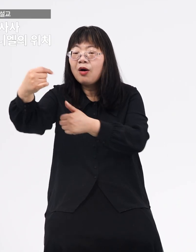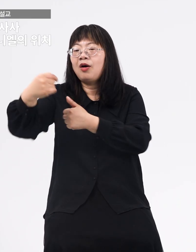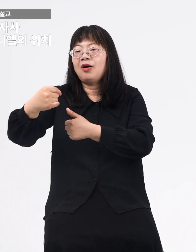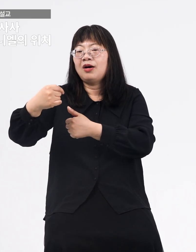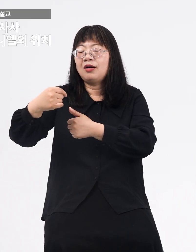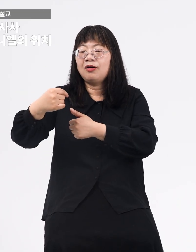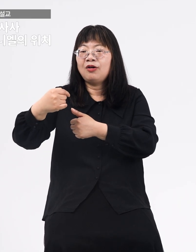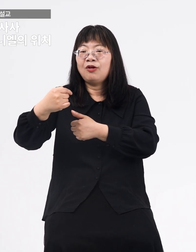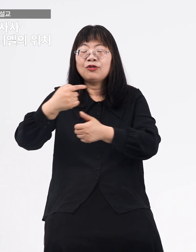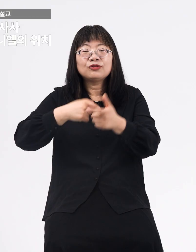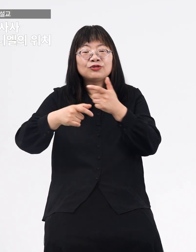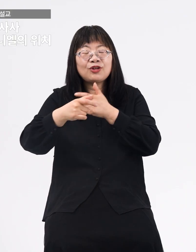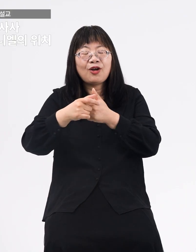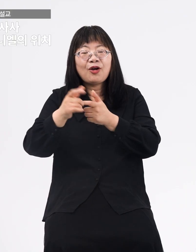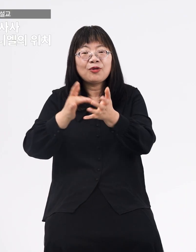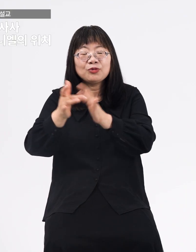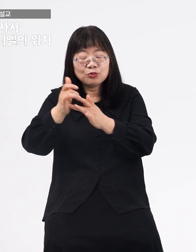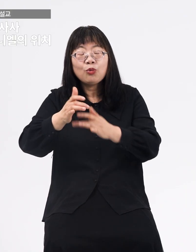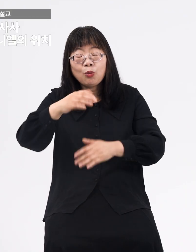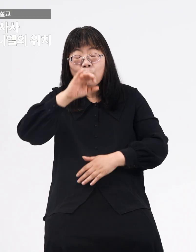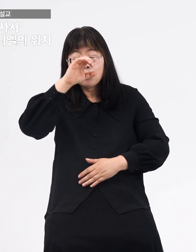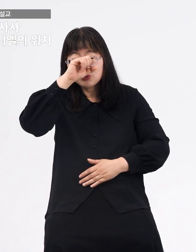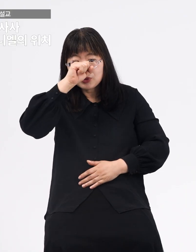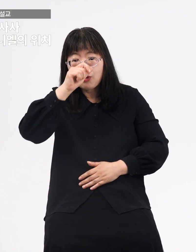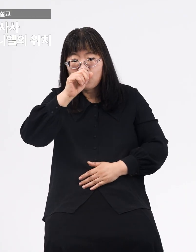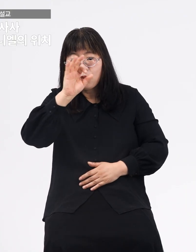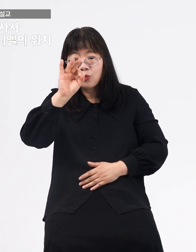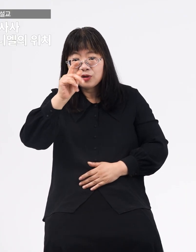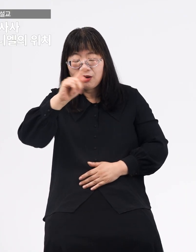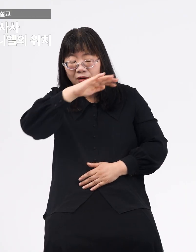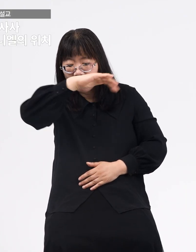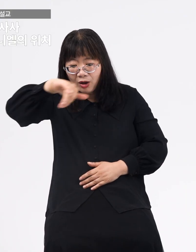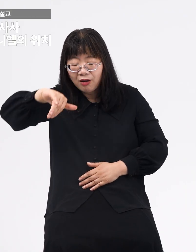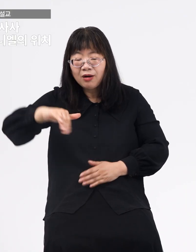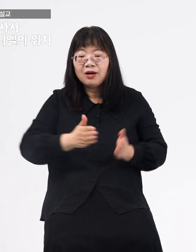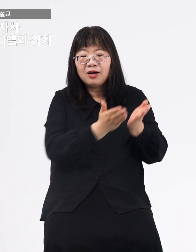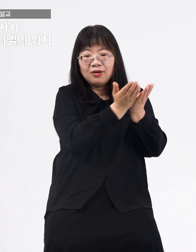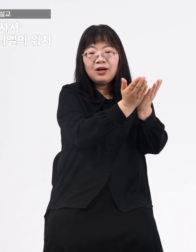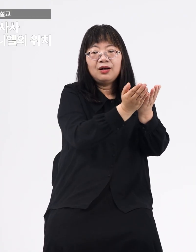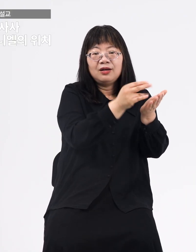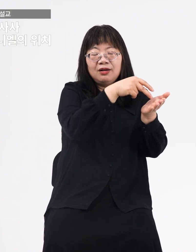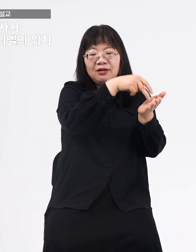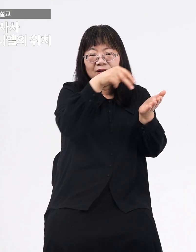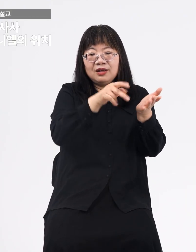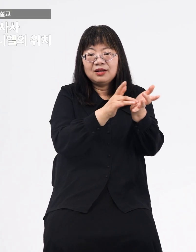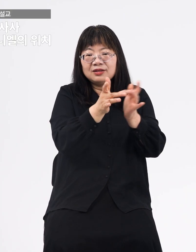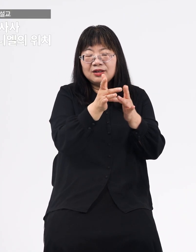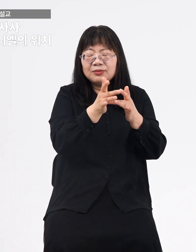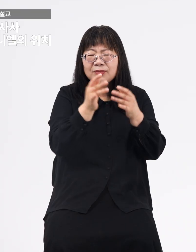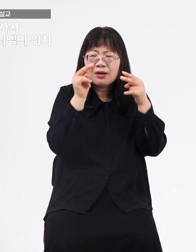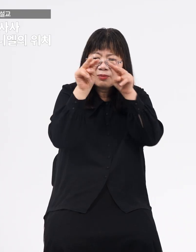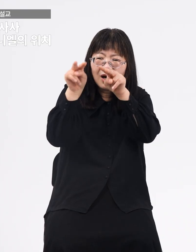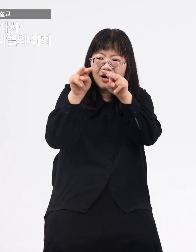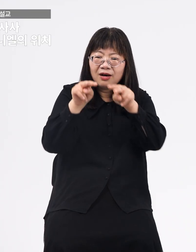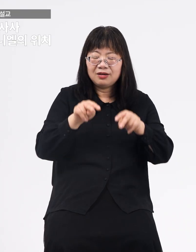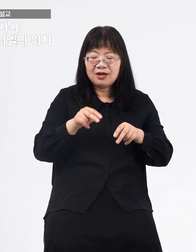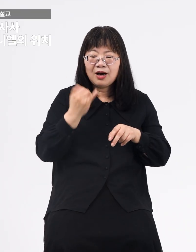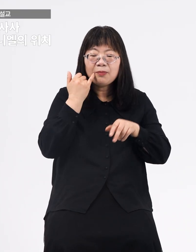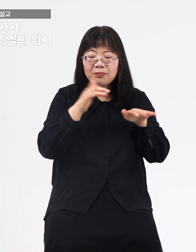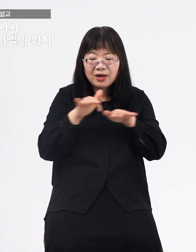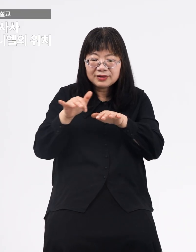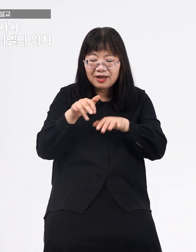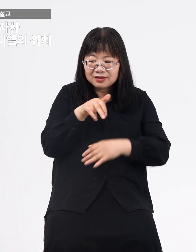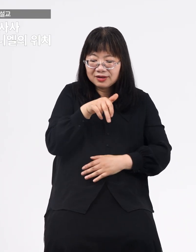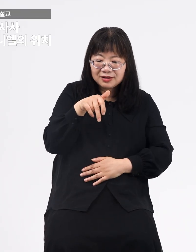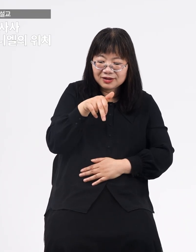웃기는 분이 예수님이에요. 걸어와라 그랬어요. 그래서 배에서 내려 예수님을 향하여 베드로가 걸어갑니다.